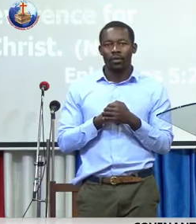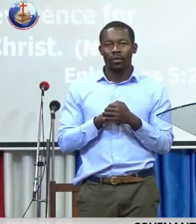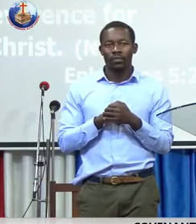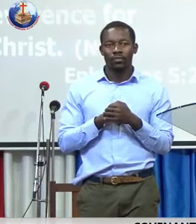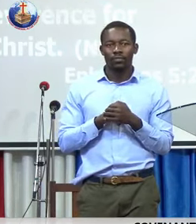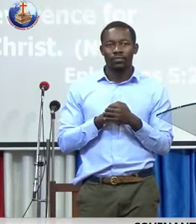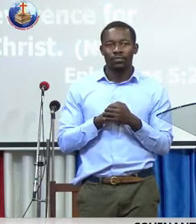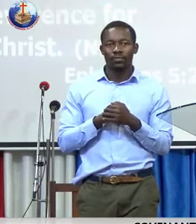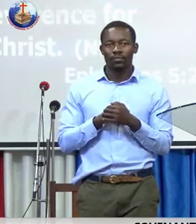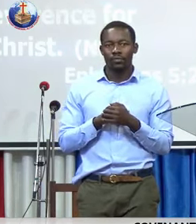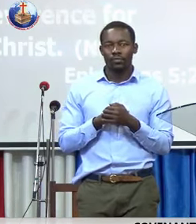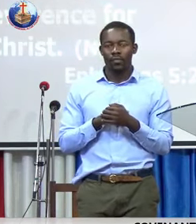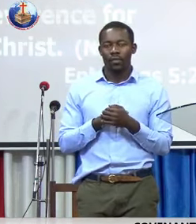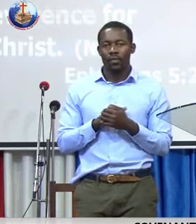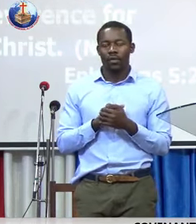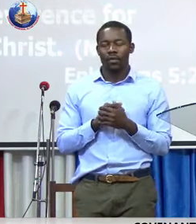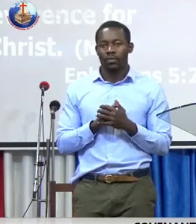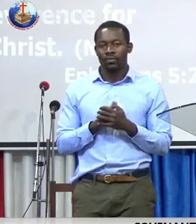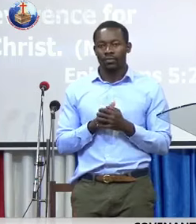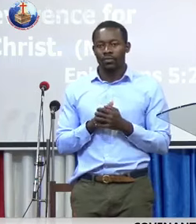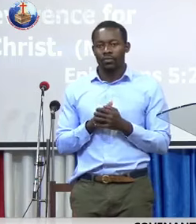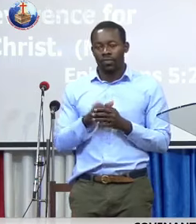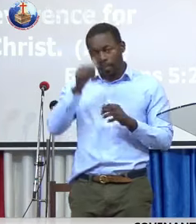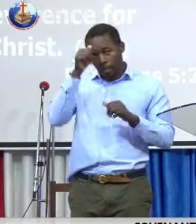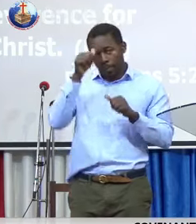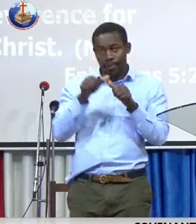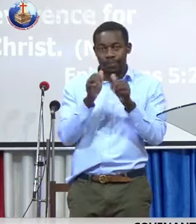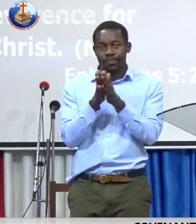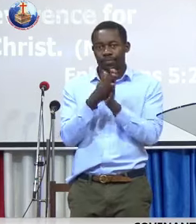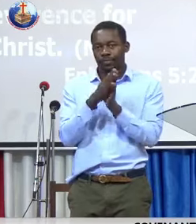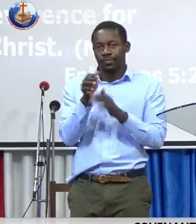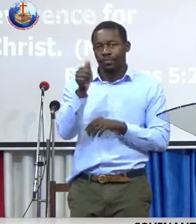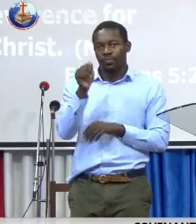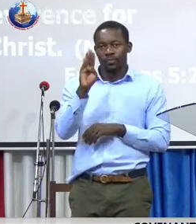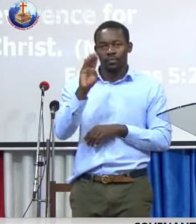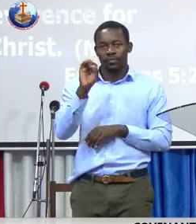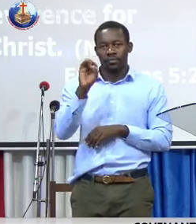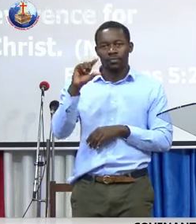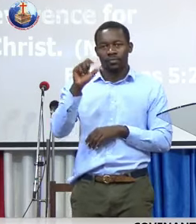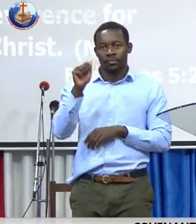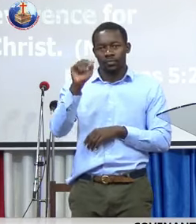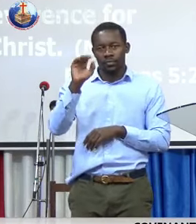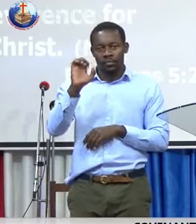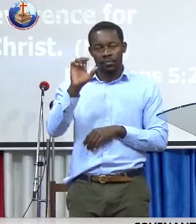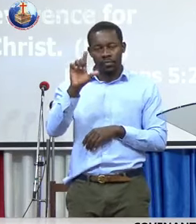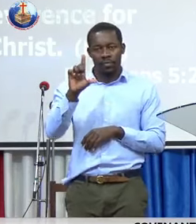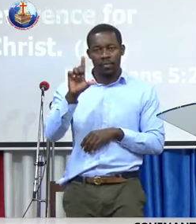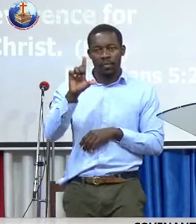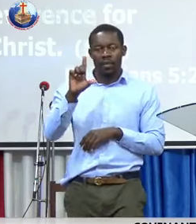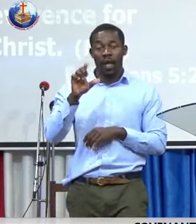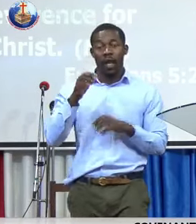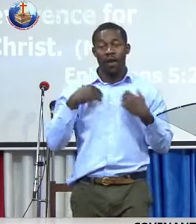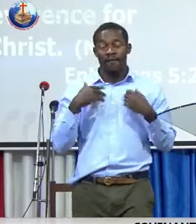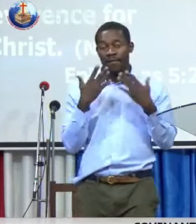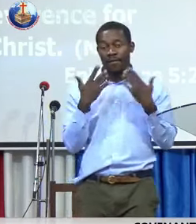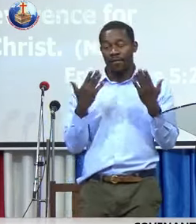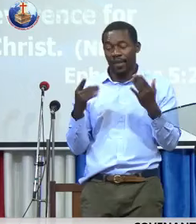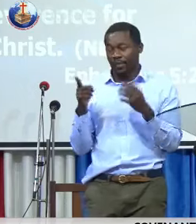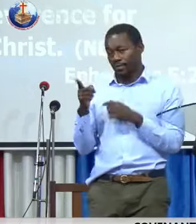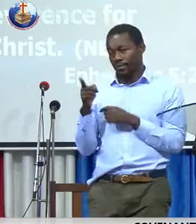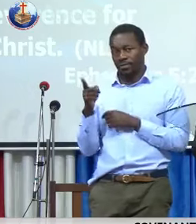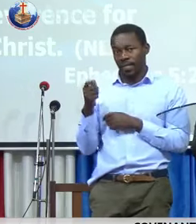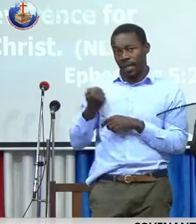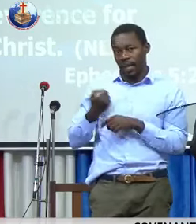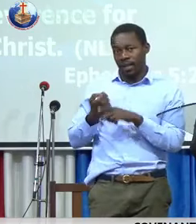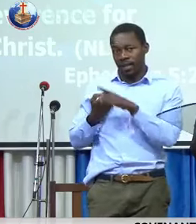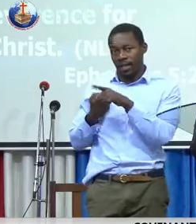Abigaili, mumewe Abigaili. There must have been some things that Abigail had warned him against. Lazima